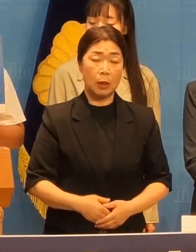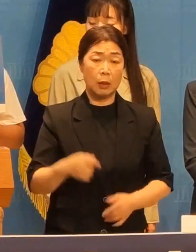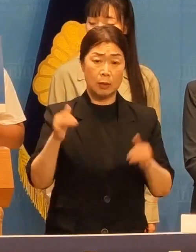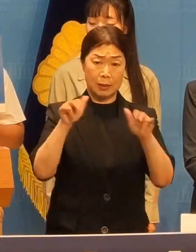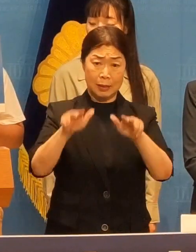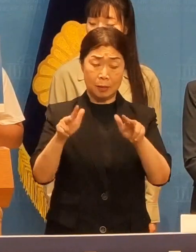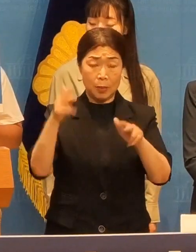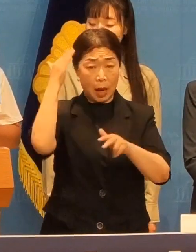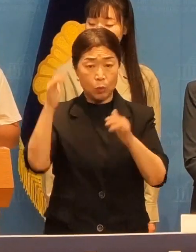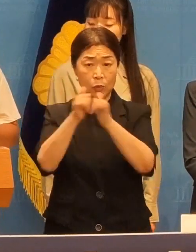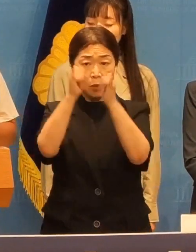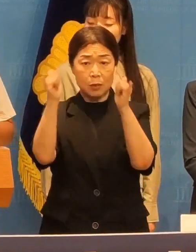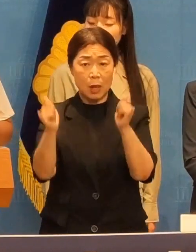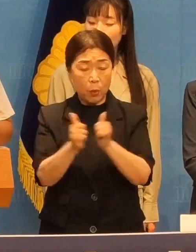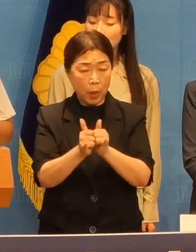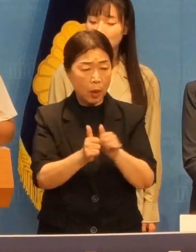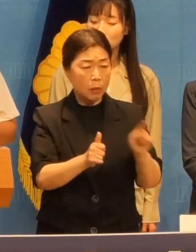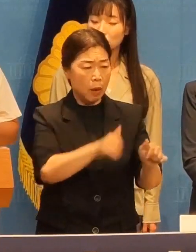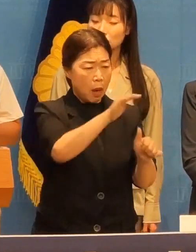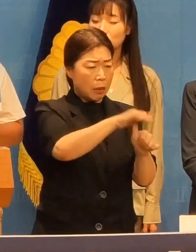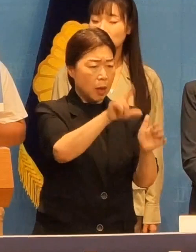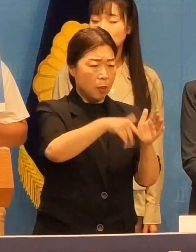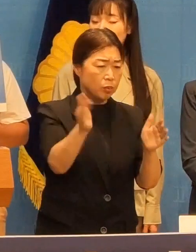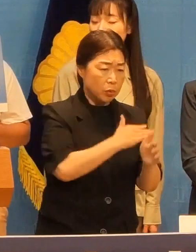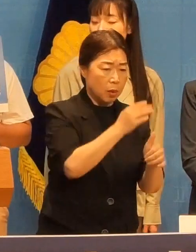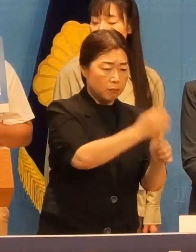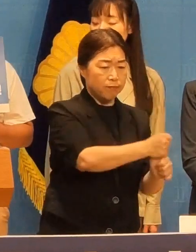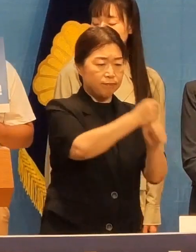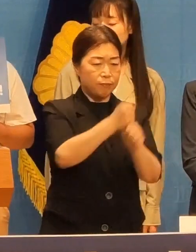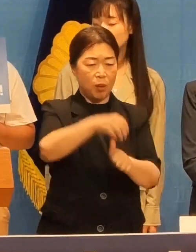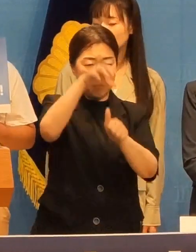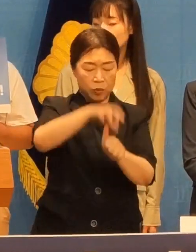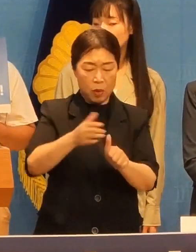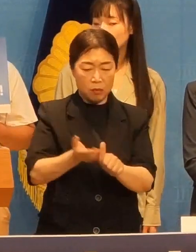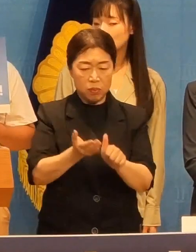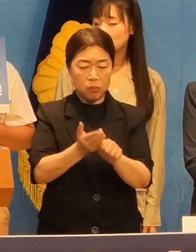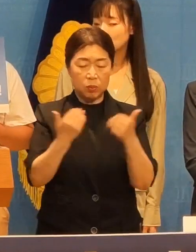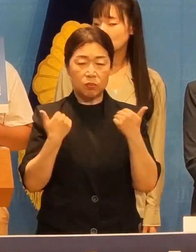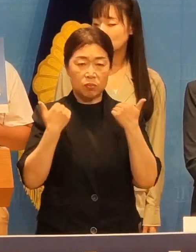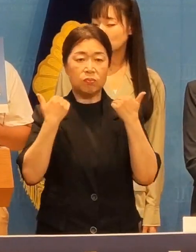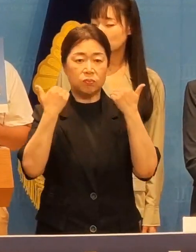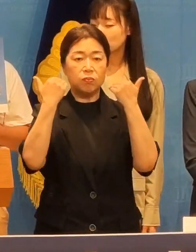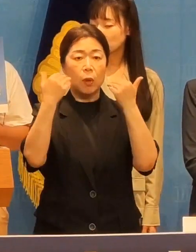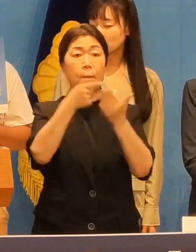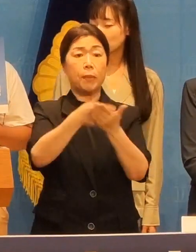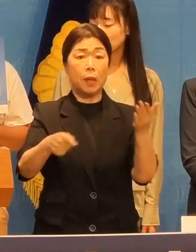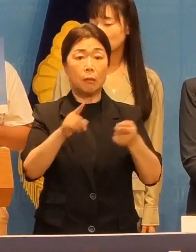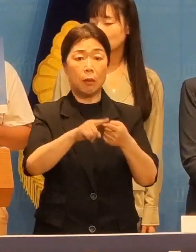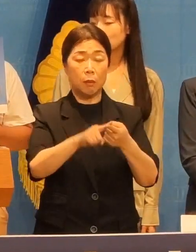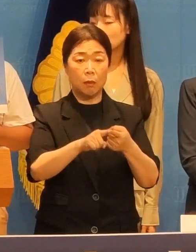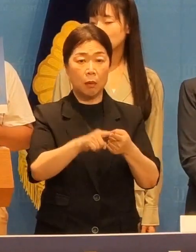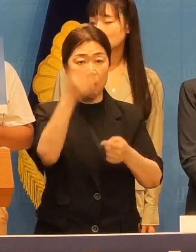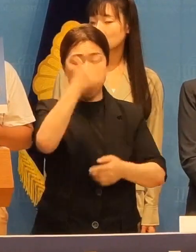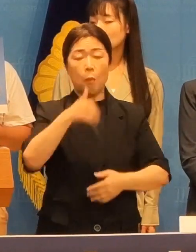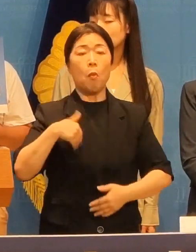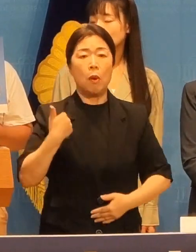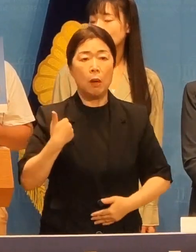대해서 모르는 척했고, 저 역시도 그런 사실을 드러내는 것을 부끄럽게